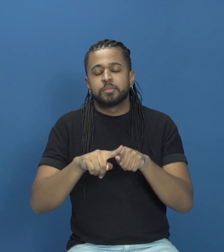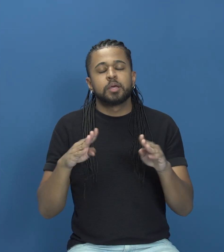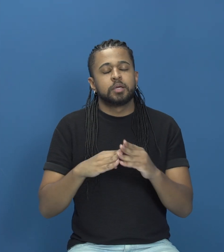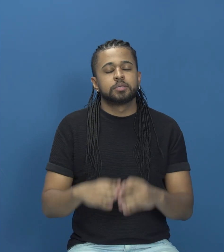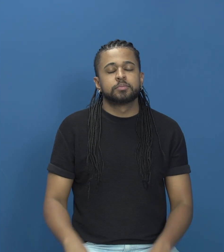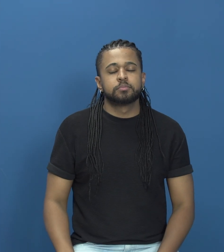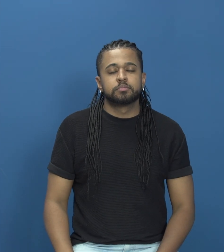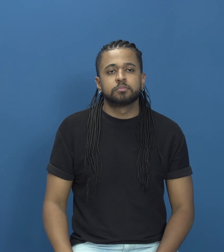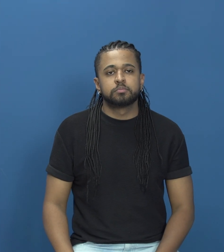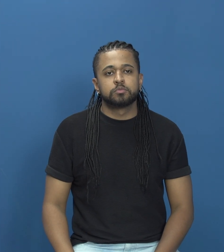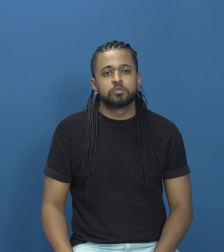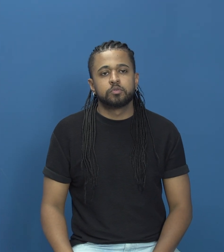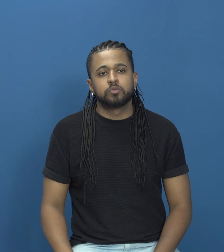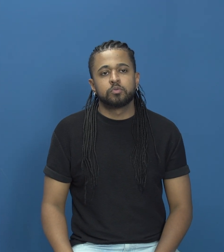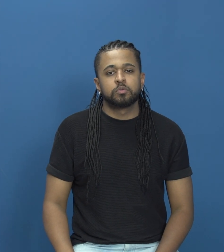domicílio.